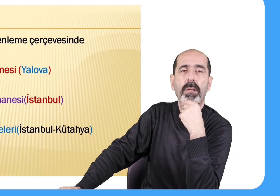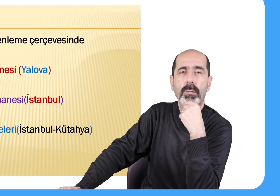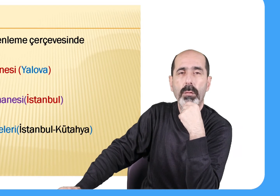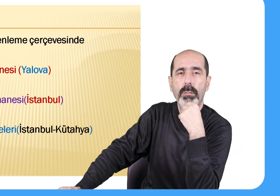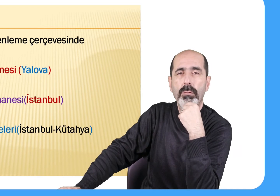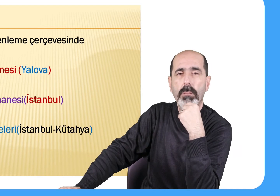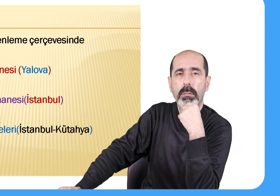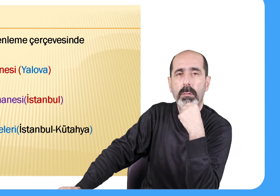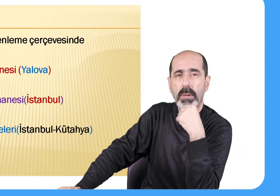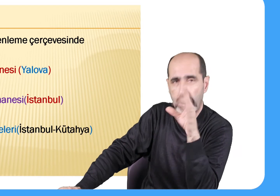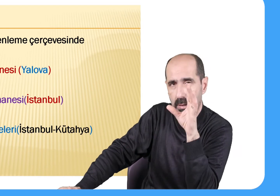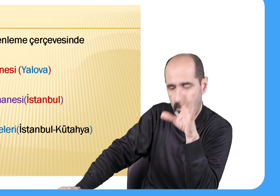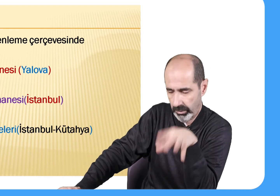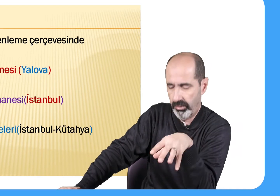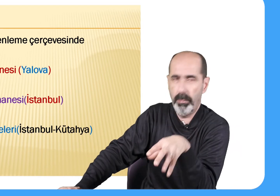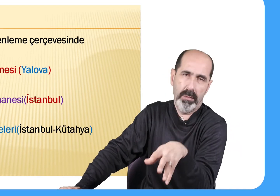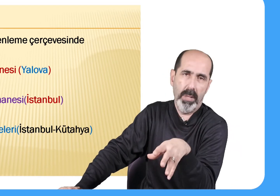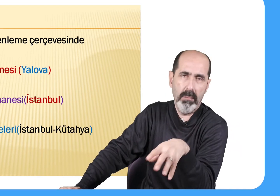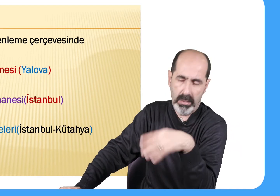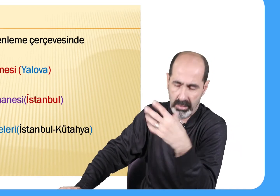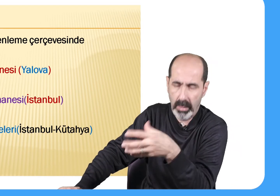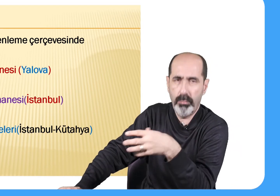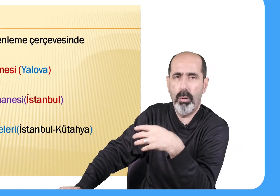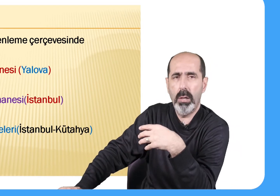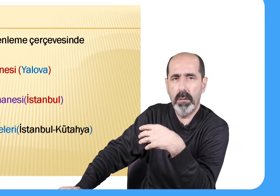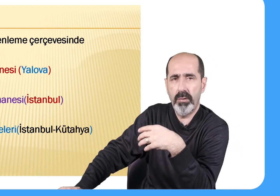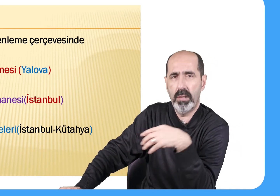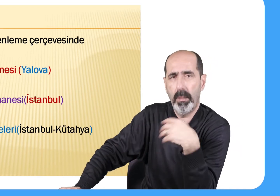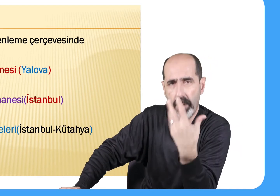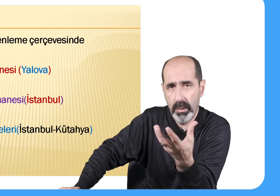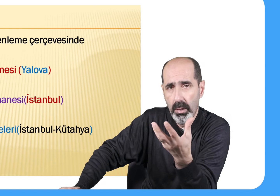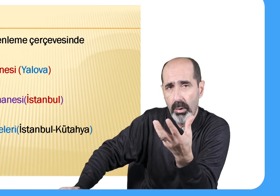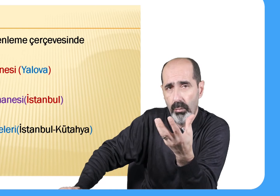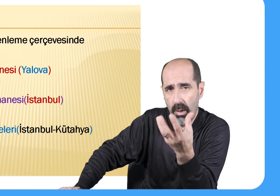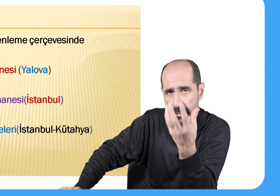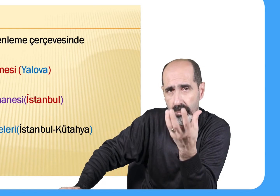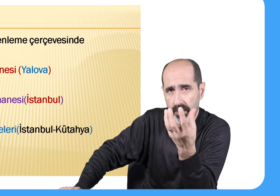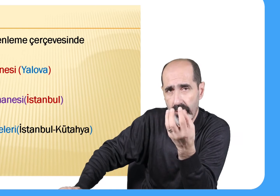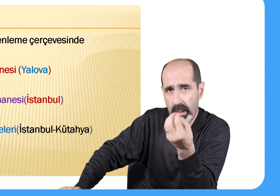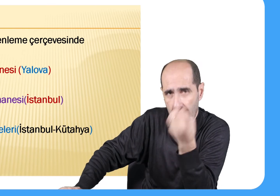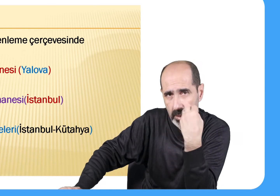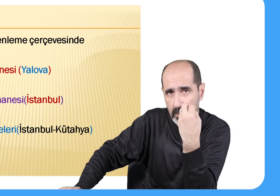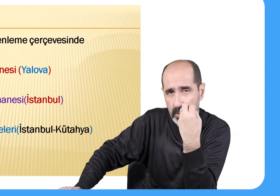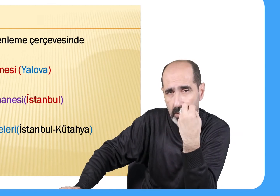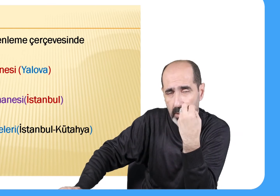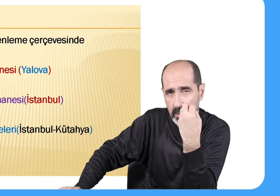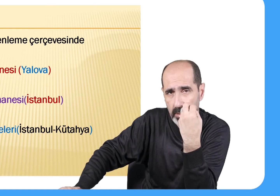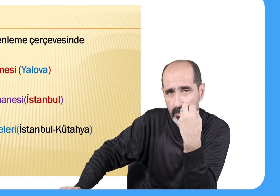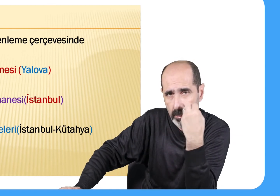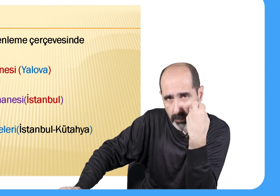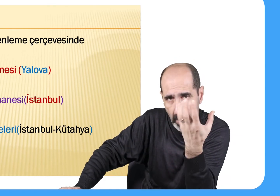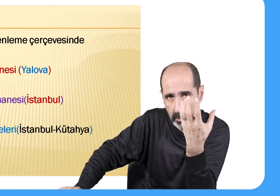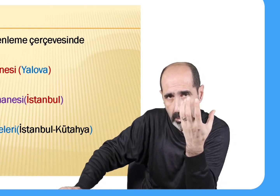imalathanesi kurulmuş Dikkat etmemişim akbağlar kitap çoğaltacak kitaplar bazlı acaba asılacak e kağıda